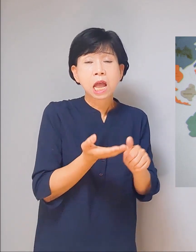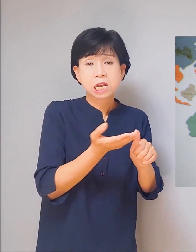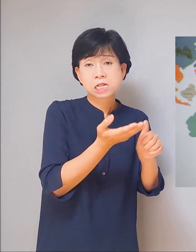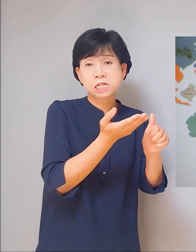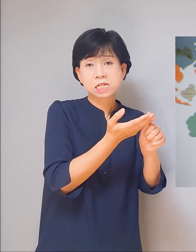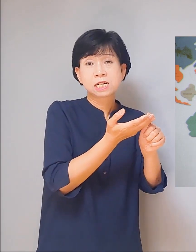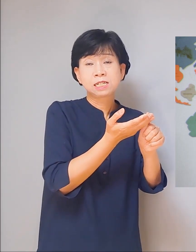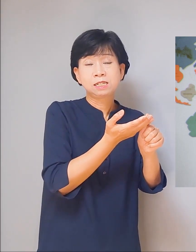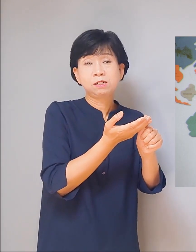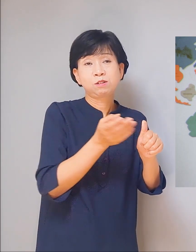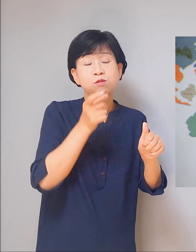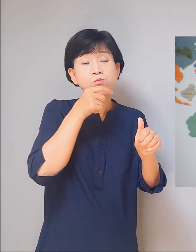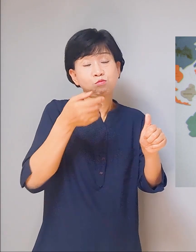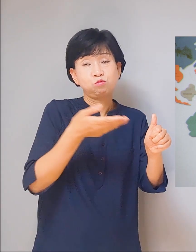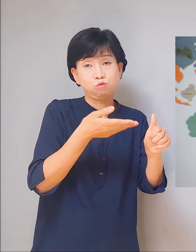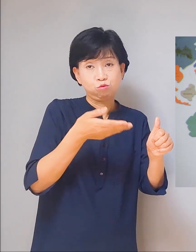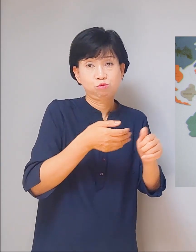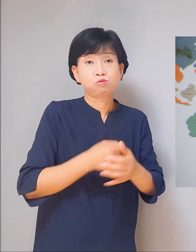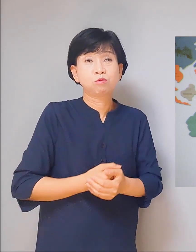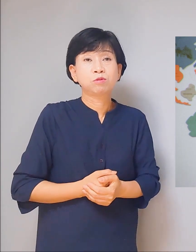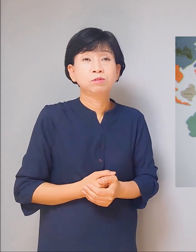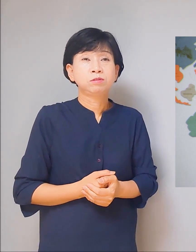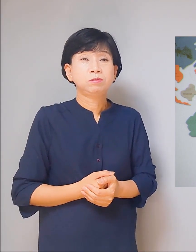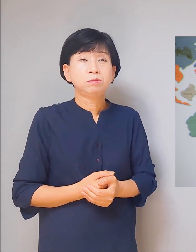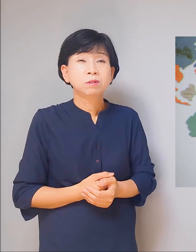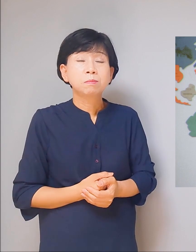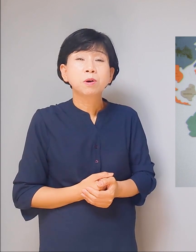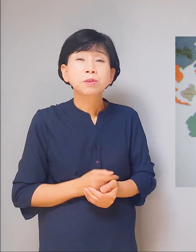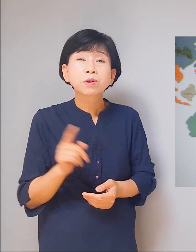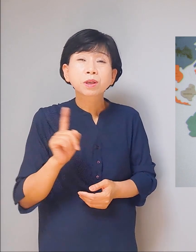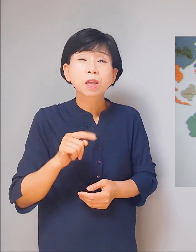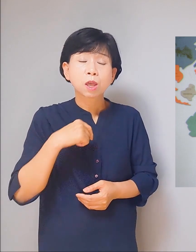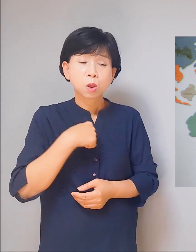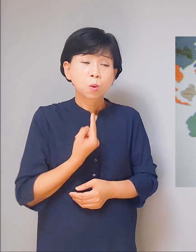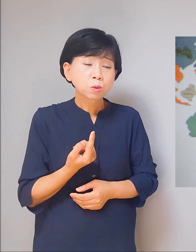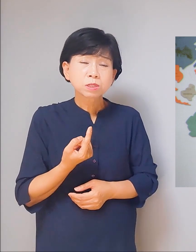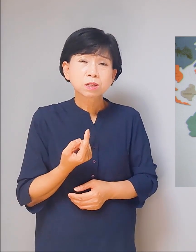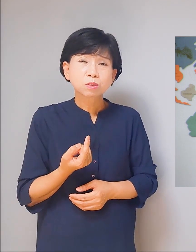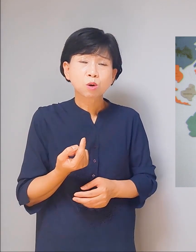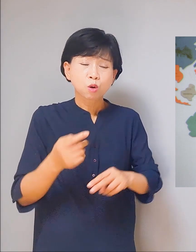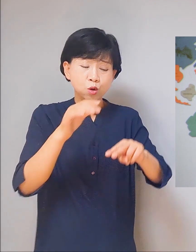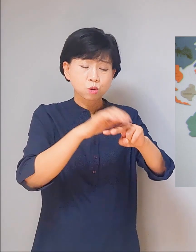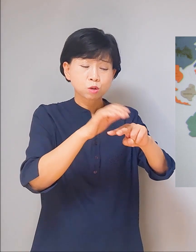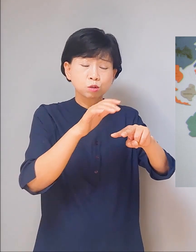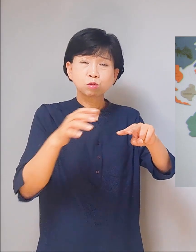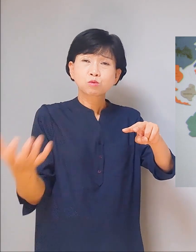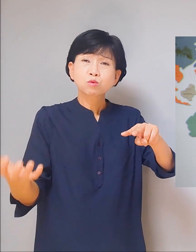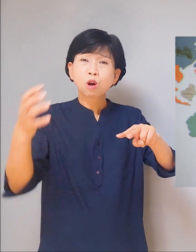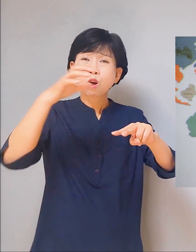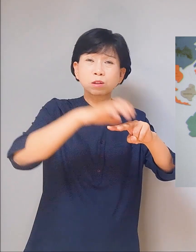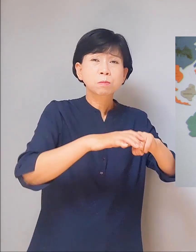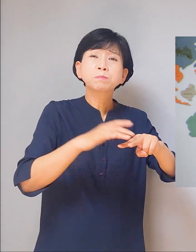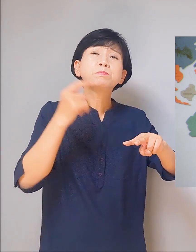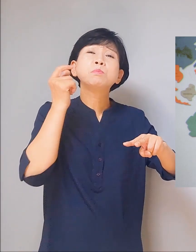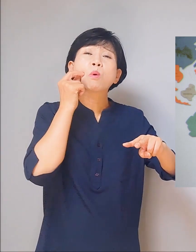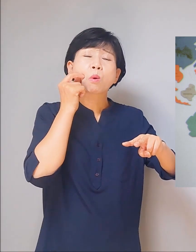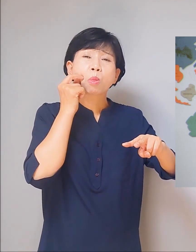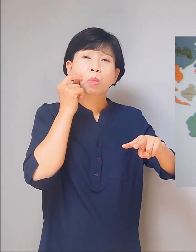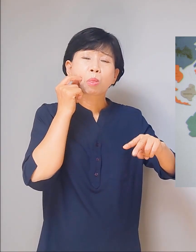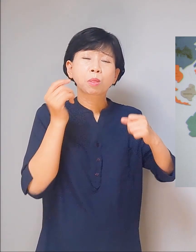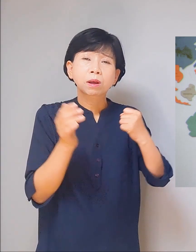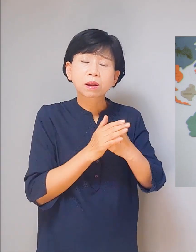안 되잖아요. 그래서 누군가 한 사람 오면 한 사람이 올 때까지 또 전부들 기다리는 거예요. 네. 그런데 여기에는